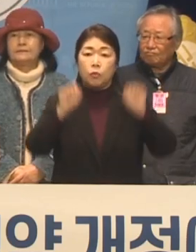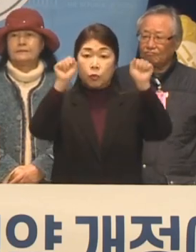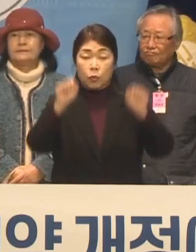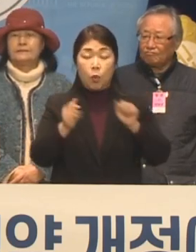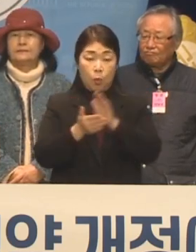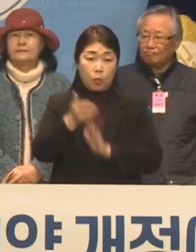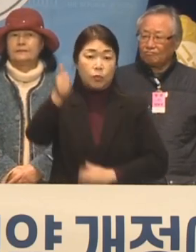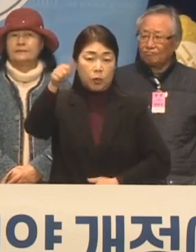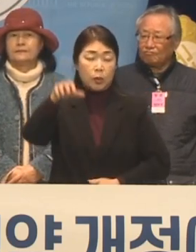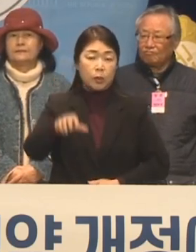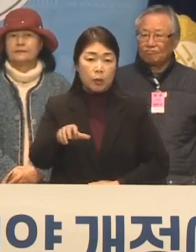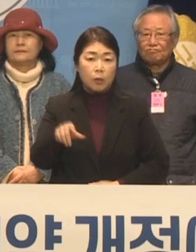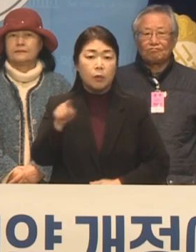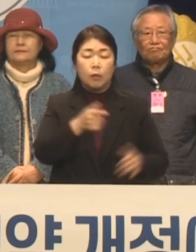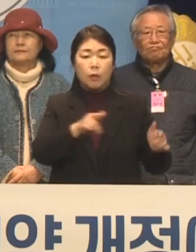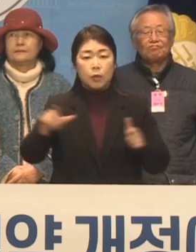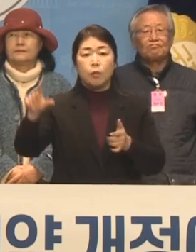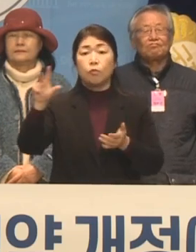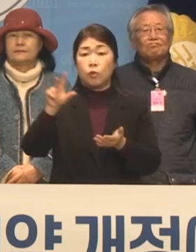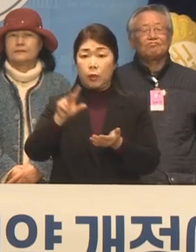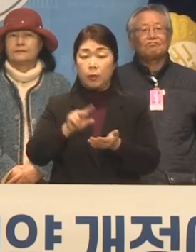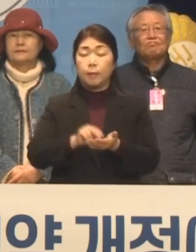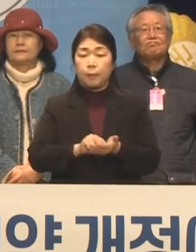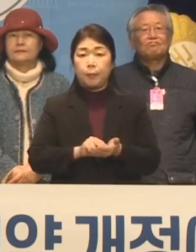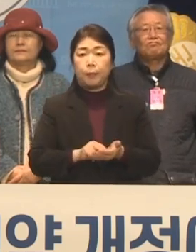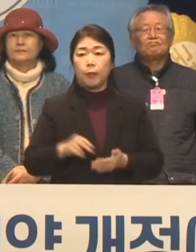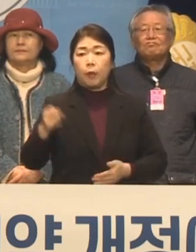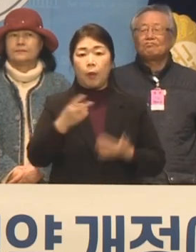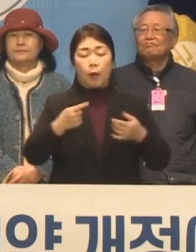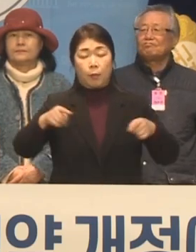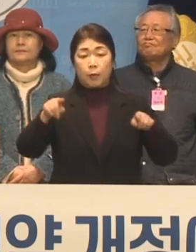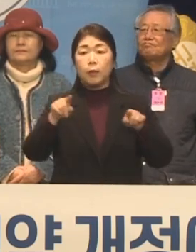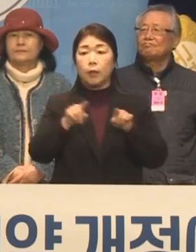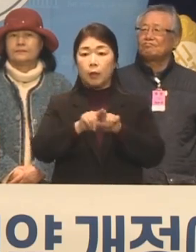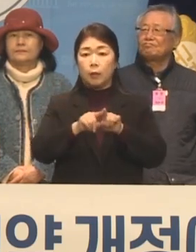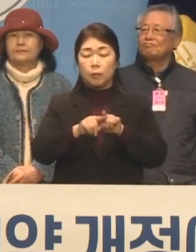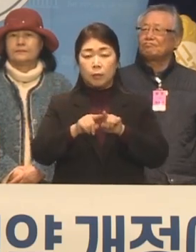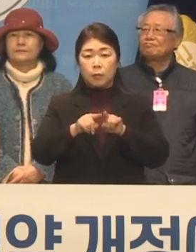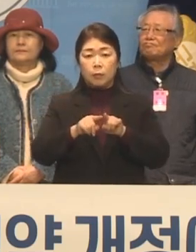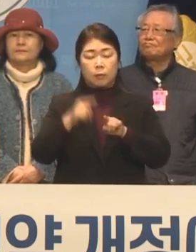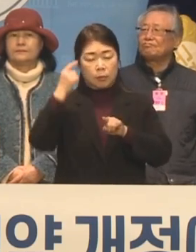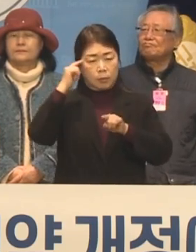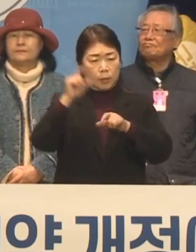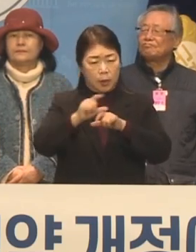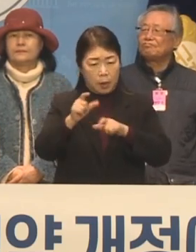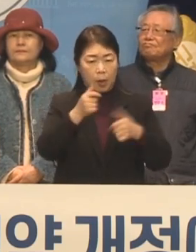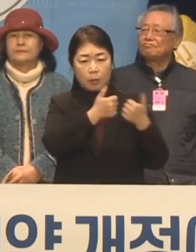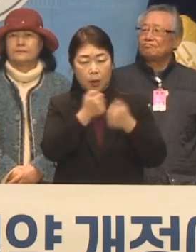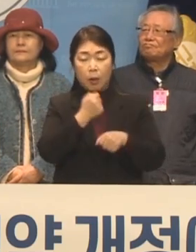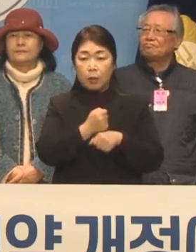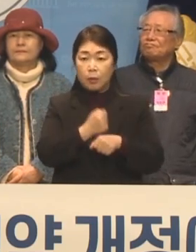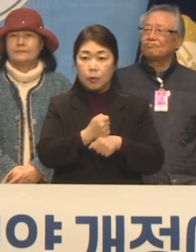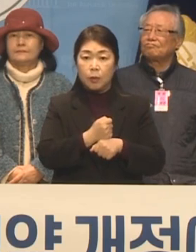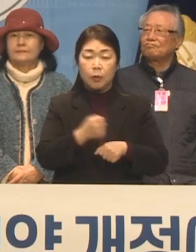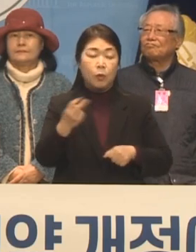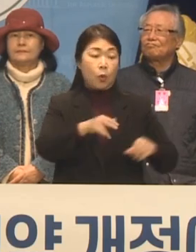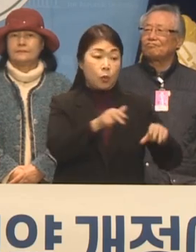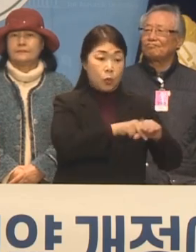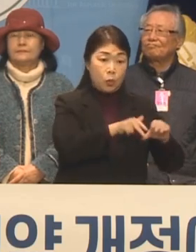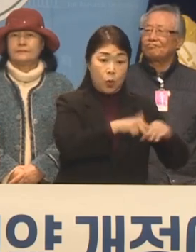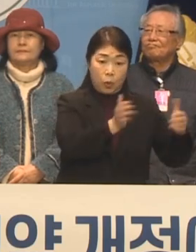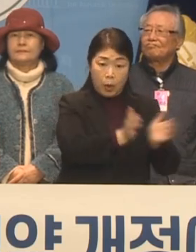한국의료대마운동본부에서 이런 제반적인 문제를 또 같이 공통적으로 생각하시는 우리 종교계에